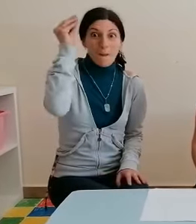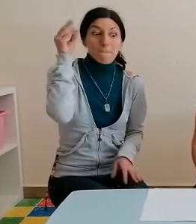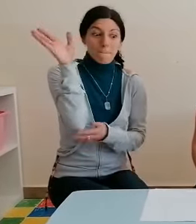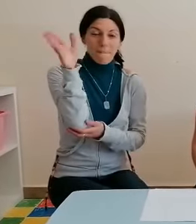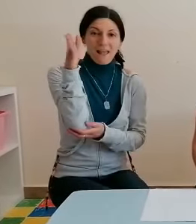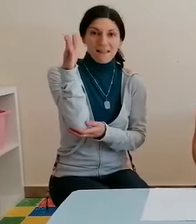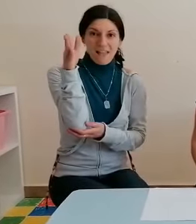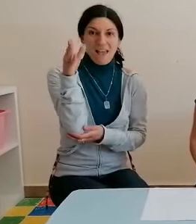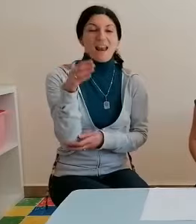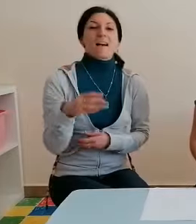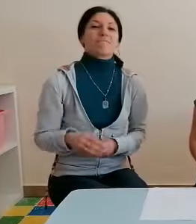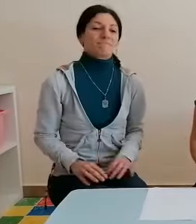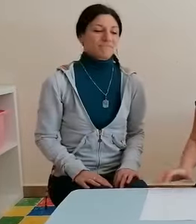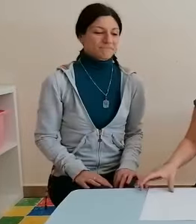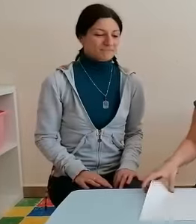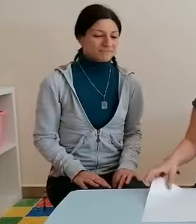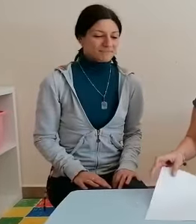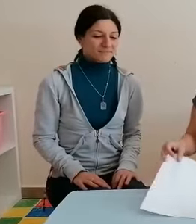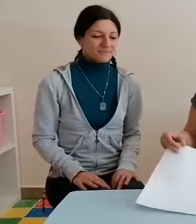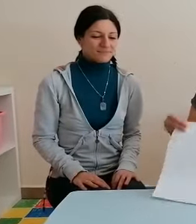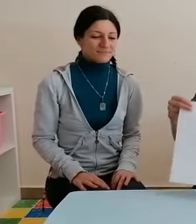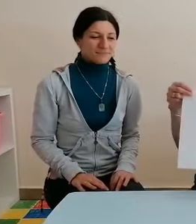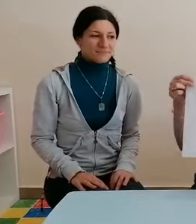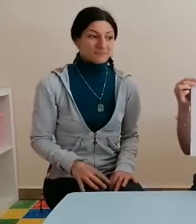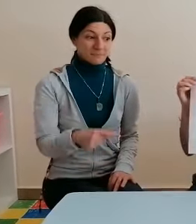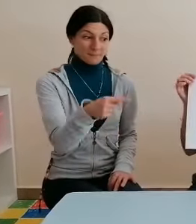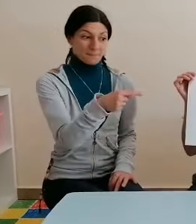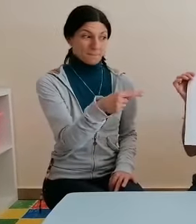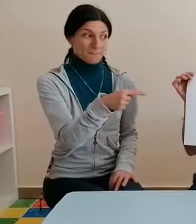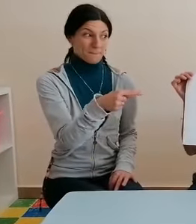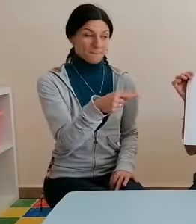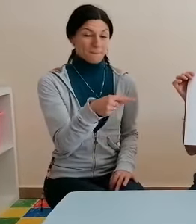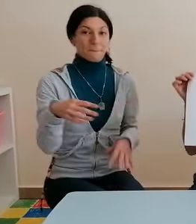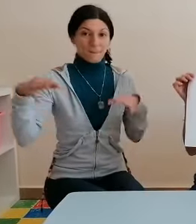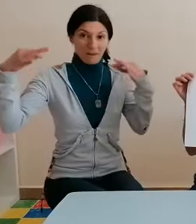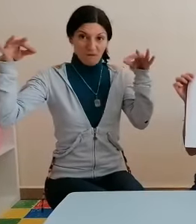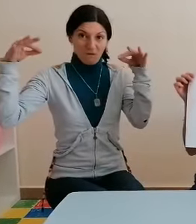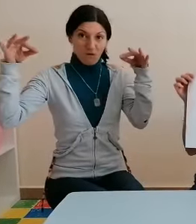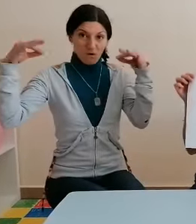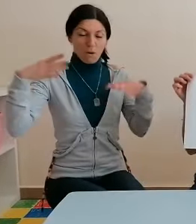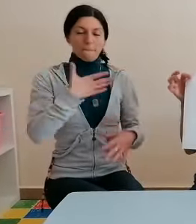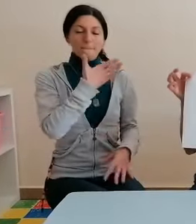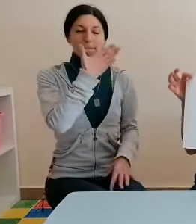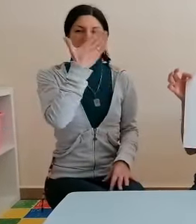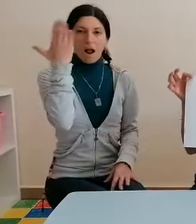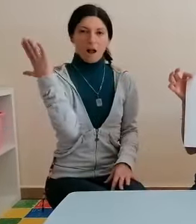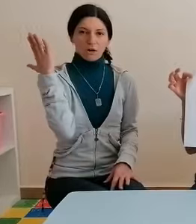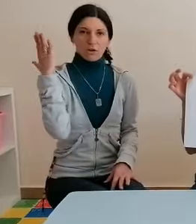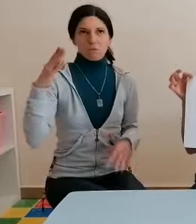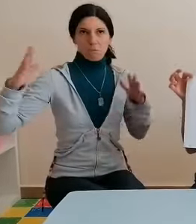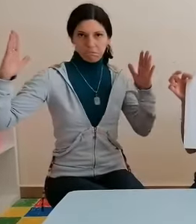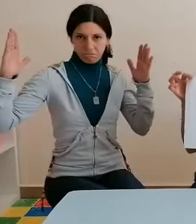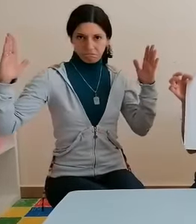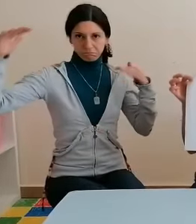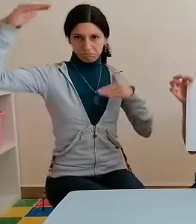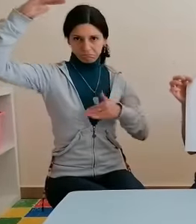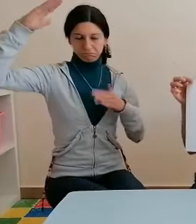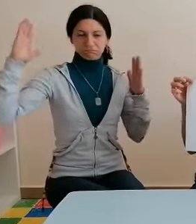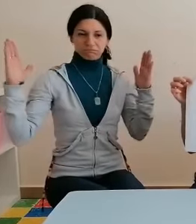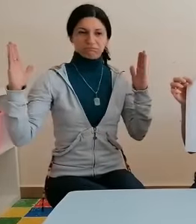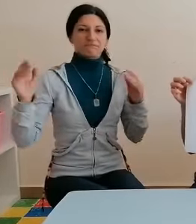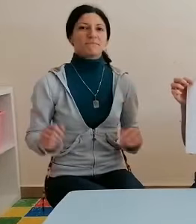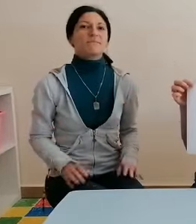una bandiera. Allora, guardate un po'. Dovete prendere un foglio bianco. Noi abbiamo preso questo più grande, ma va